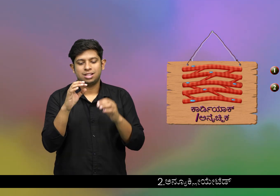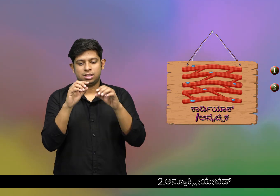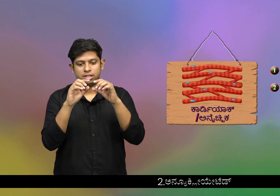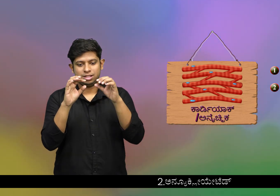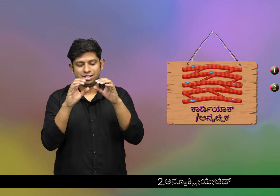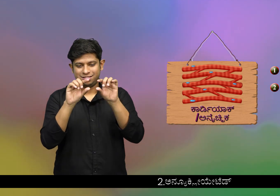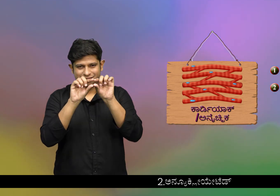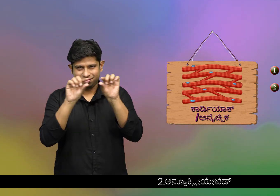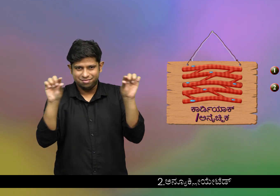ಅನ್ಯೂಕ್ಲಿಯೇಟೆಡ್,